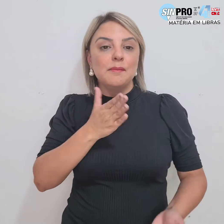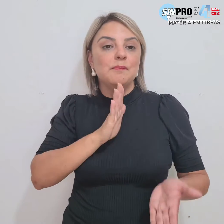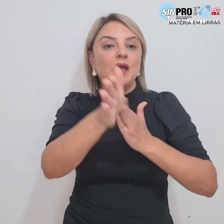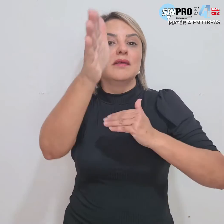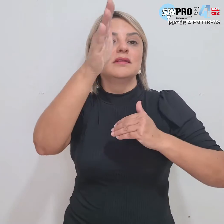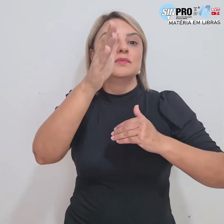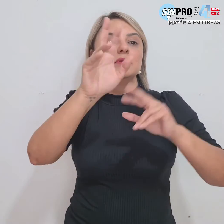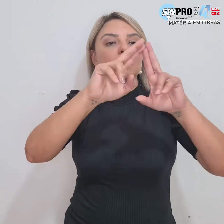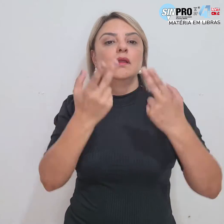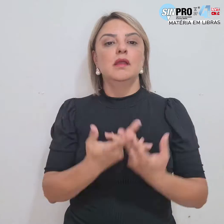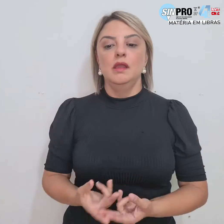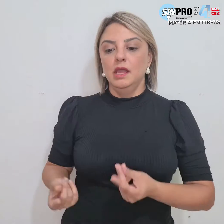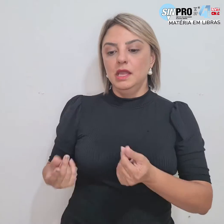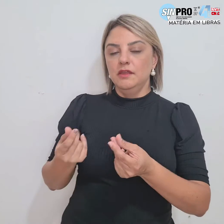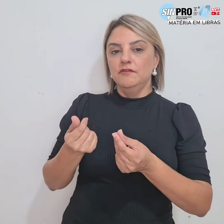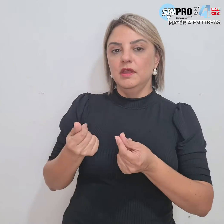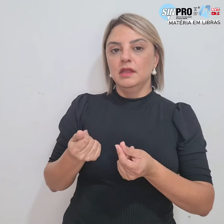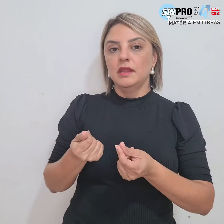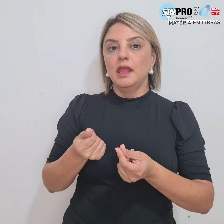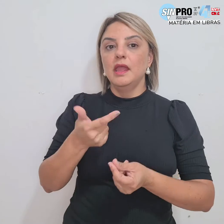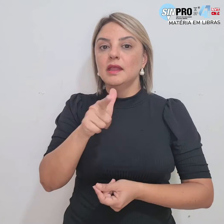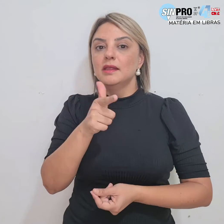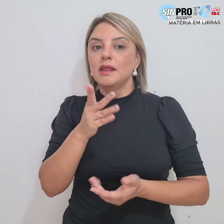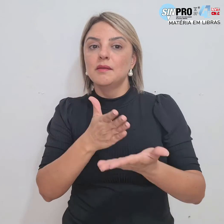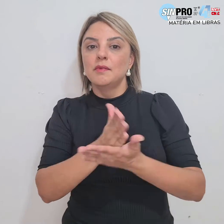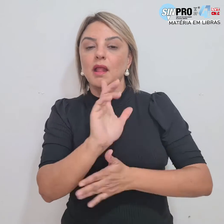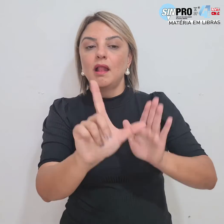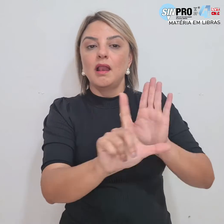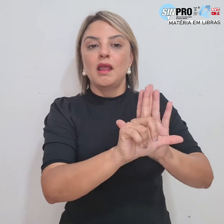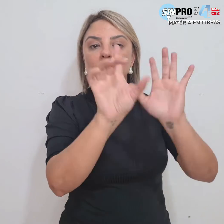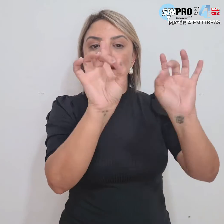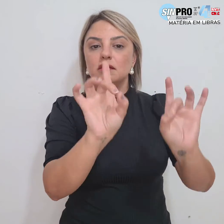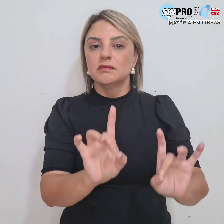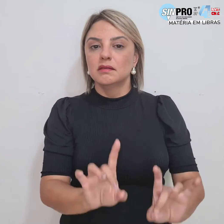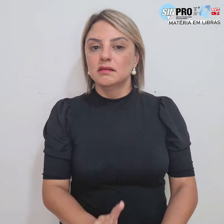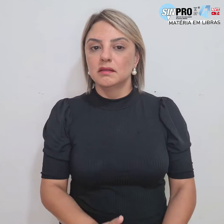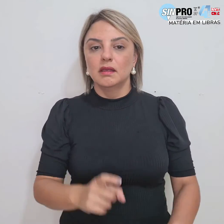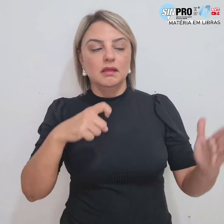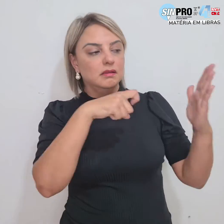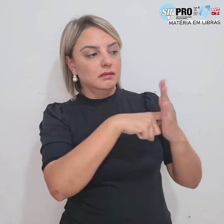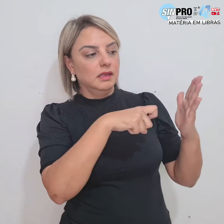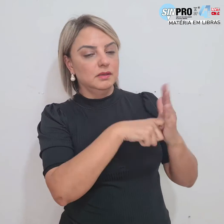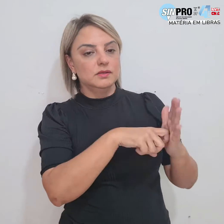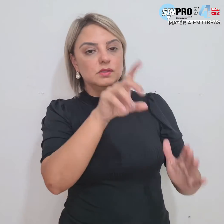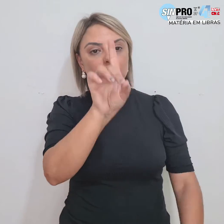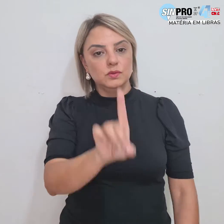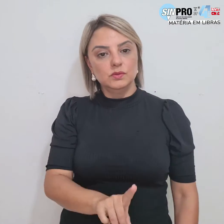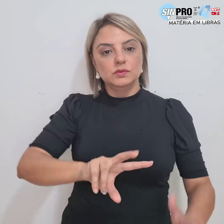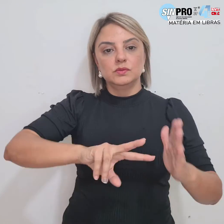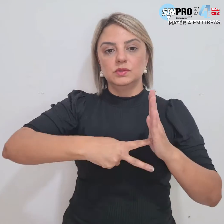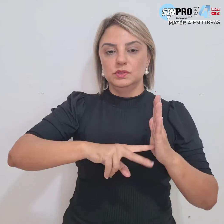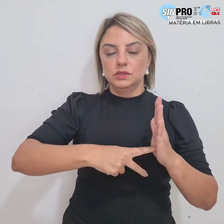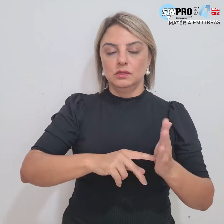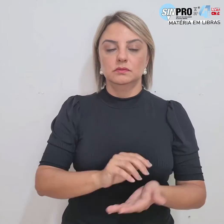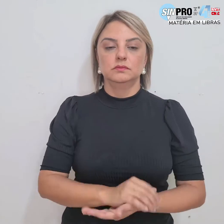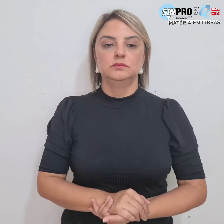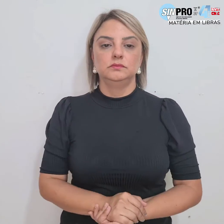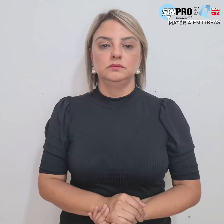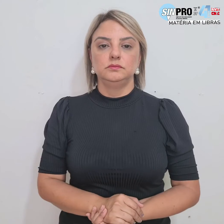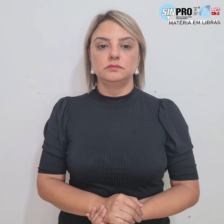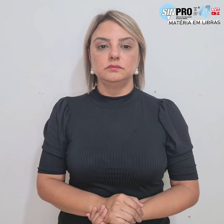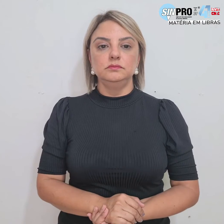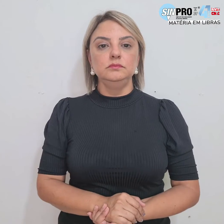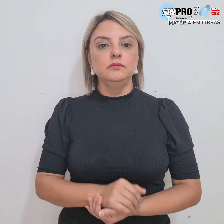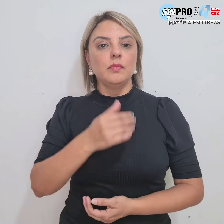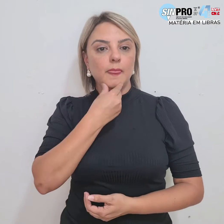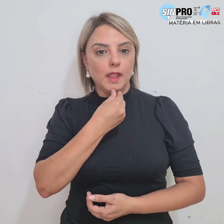atropelar o parlamento e fazer a venda da empresa sem aprovação de lei específica, denuncia o diretor do STU-DF.